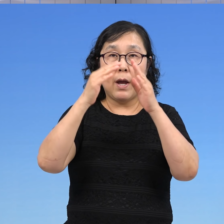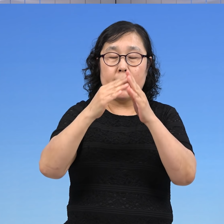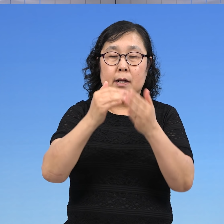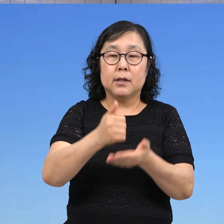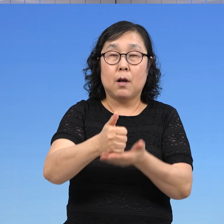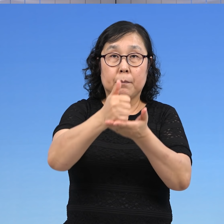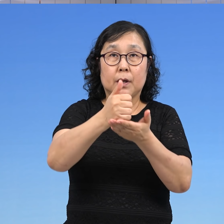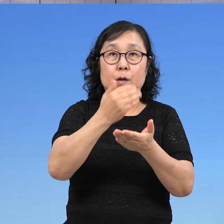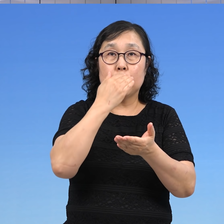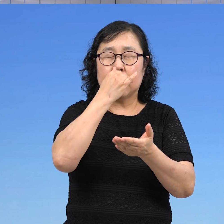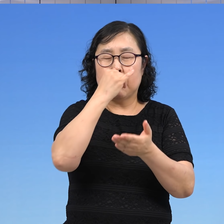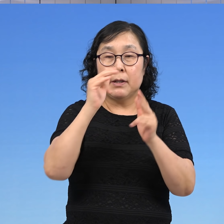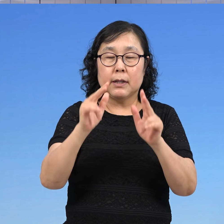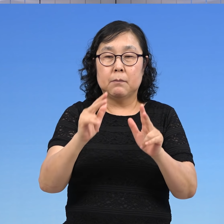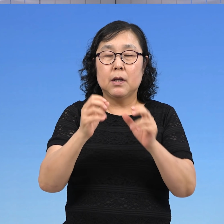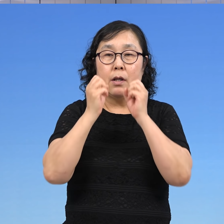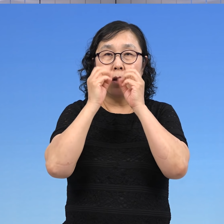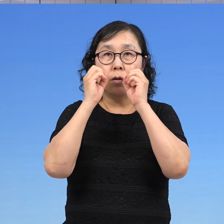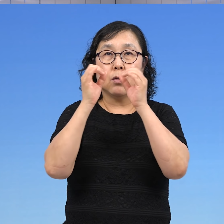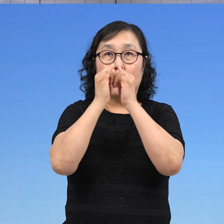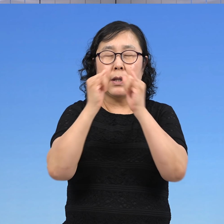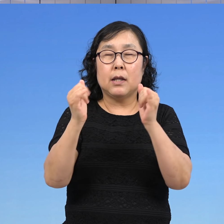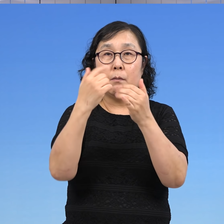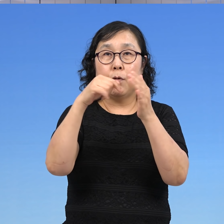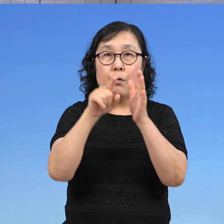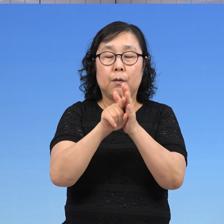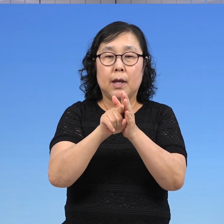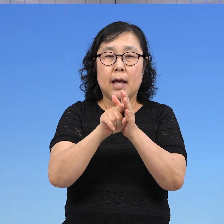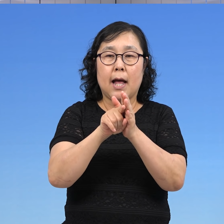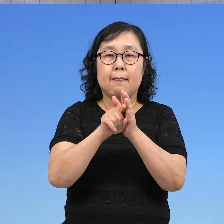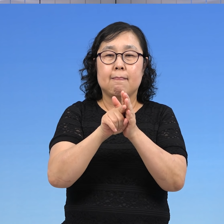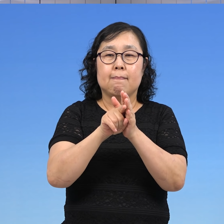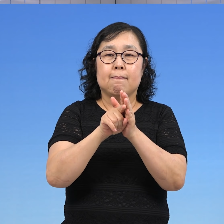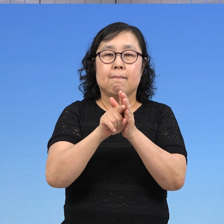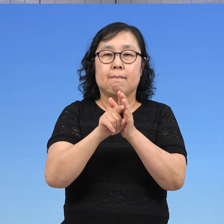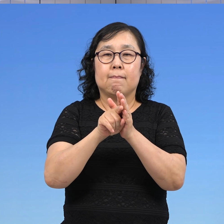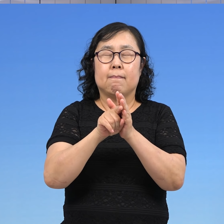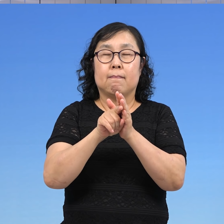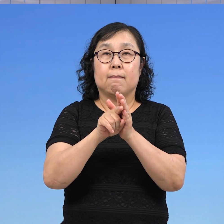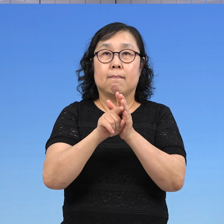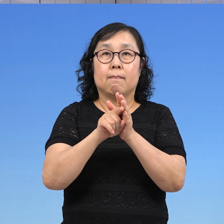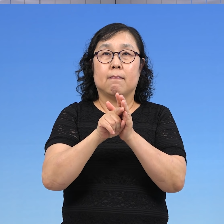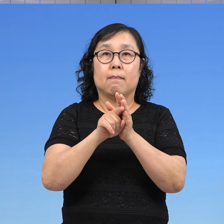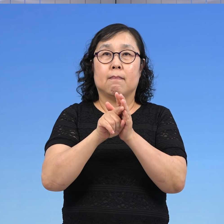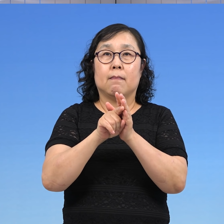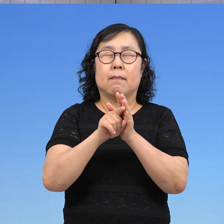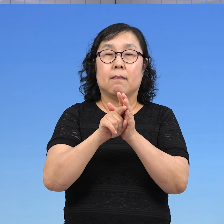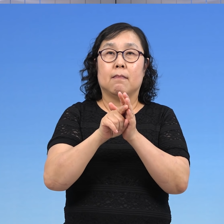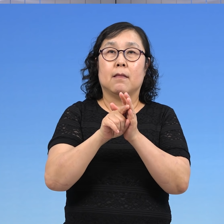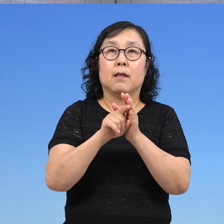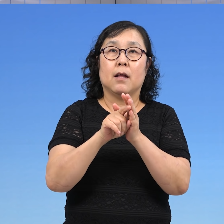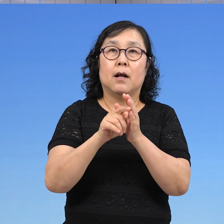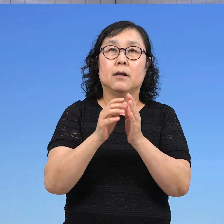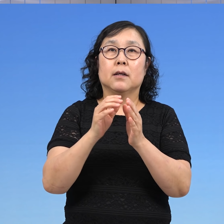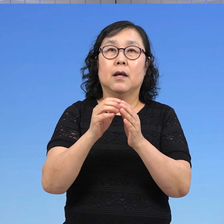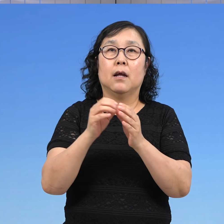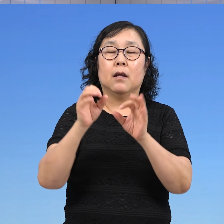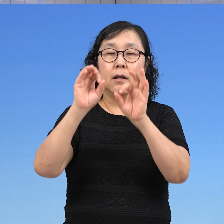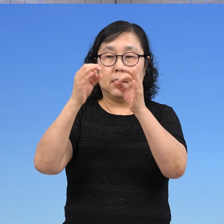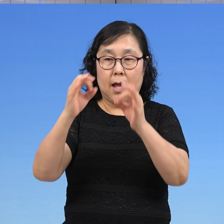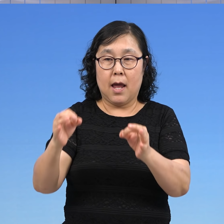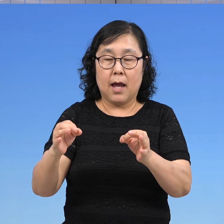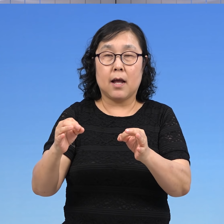지금 홈페이지에는 선교사님을 위한 계좌번호를 제가 또 개설을 했습니다 지금 믿음으로 섬겨